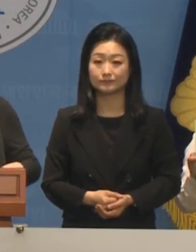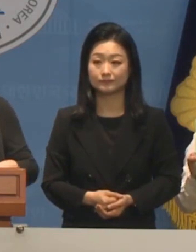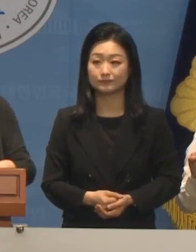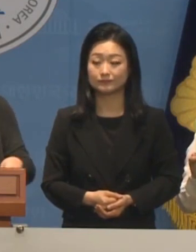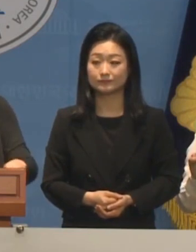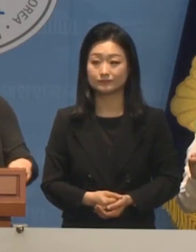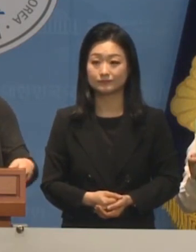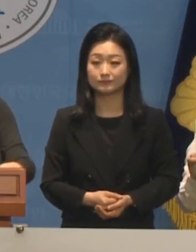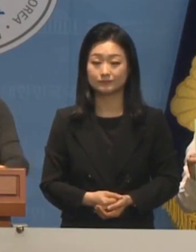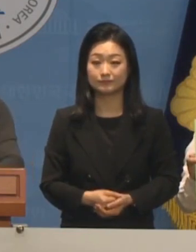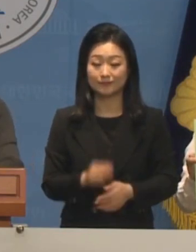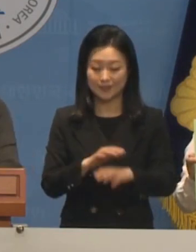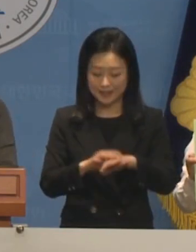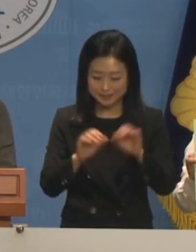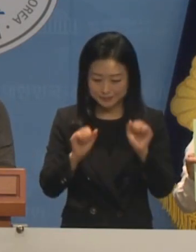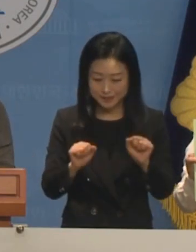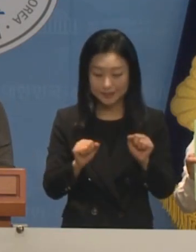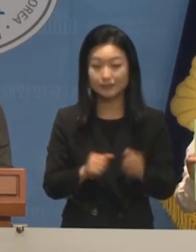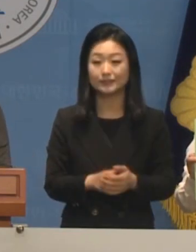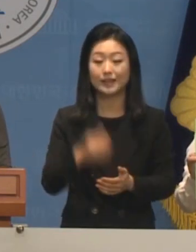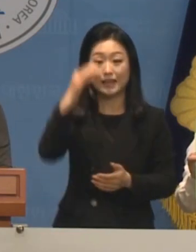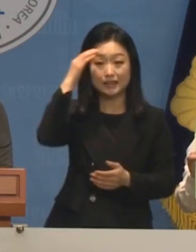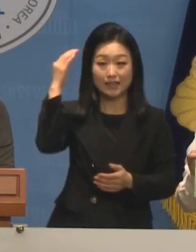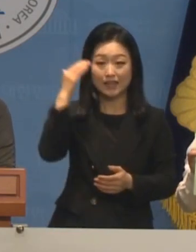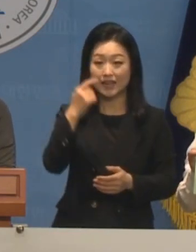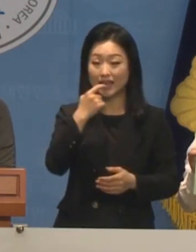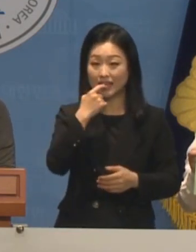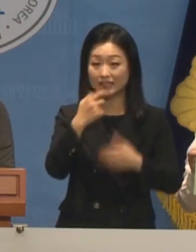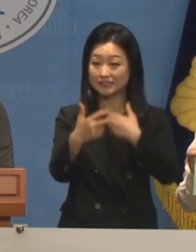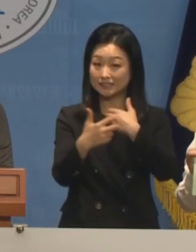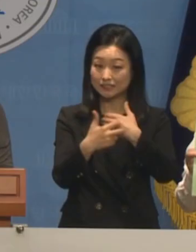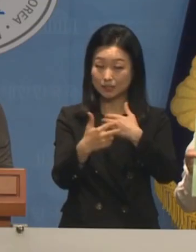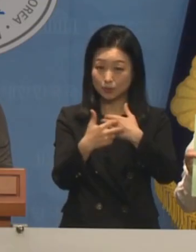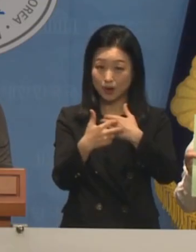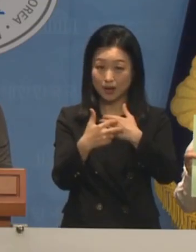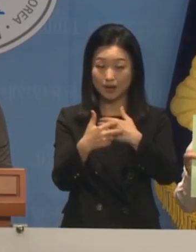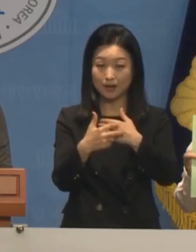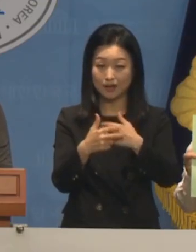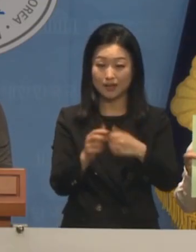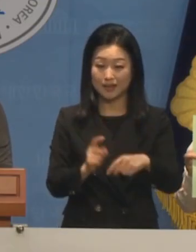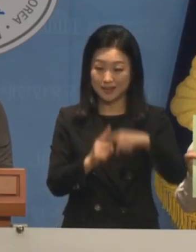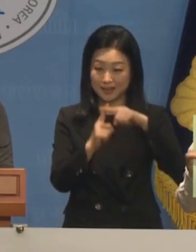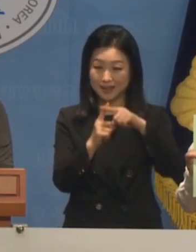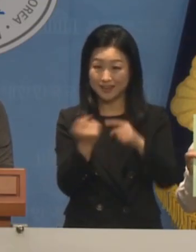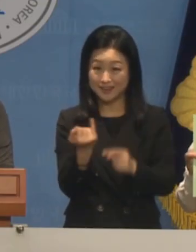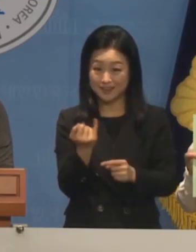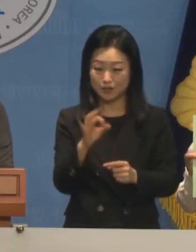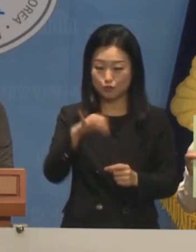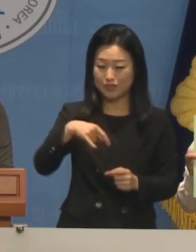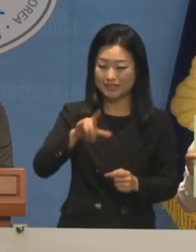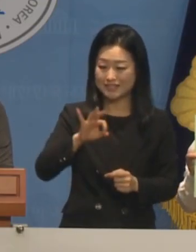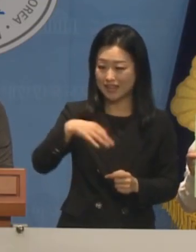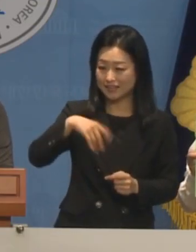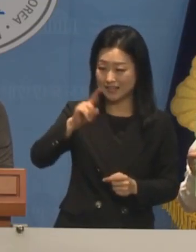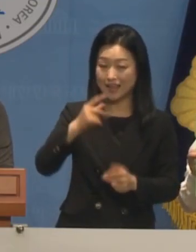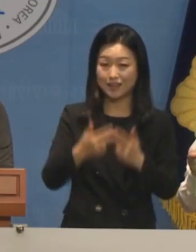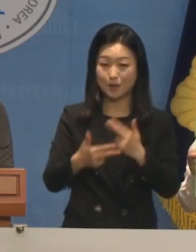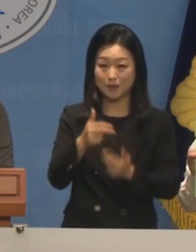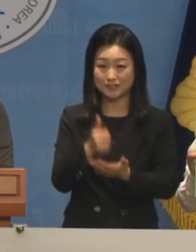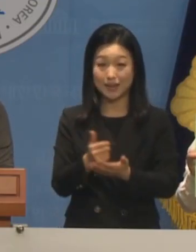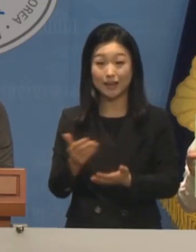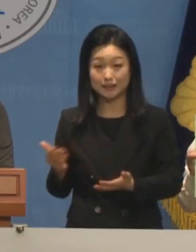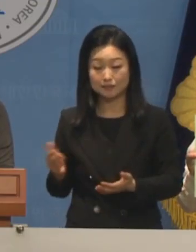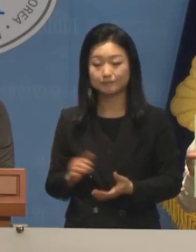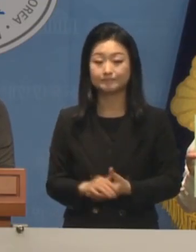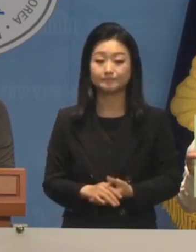하겠습니다 안녕하십니까 대한 치가 위생사 협회장 황윤숙 있니다 치가 위생사를 비롯한 보건